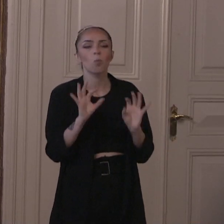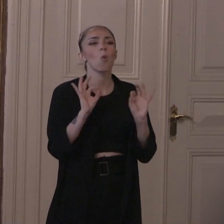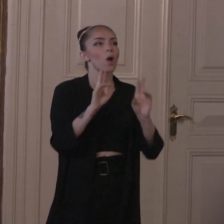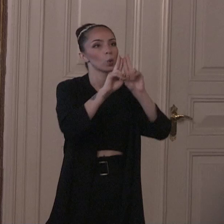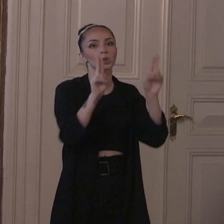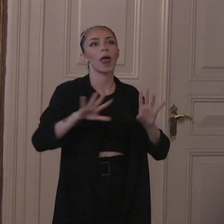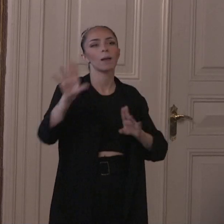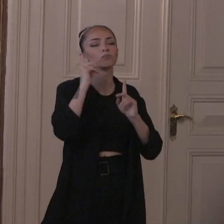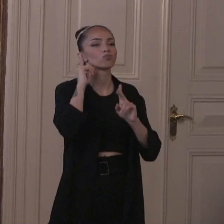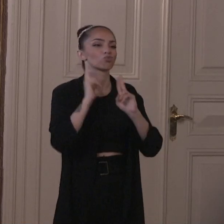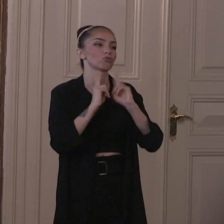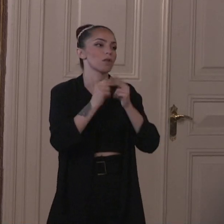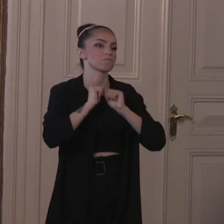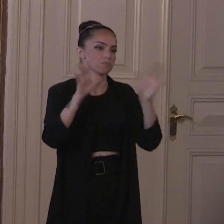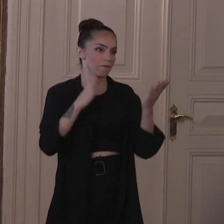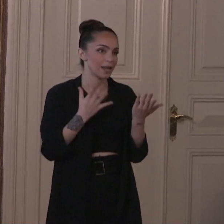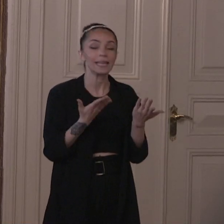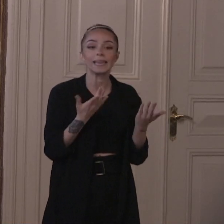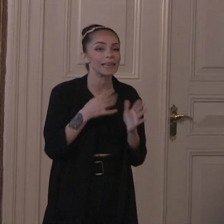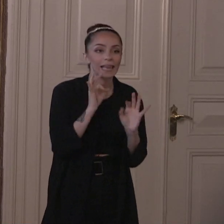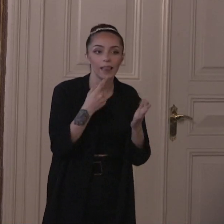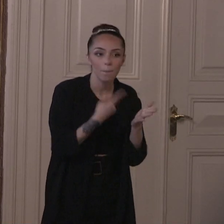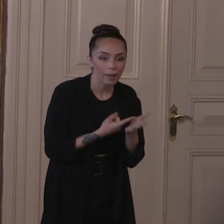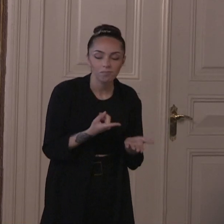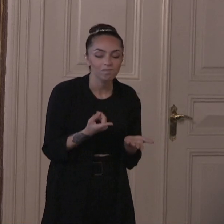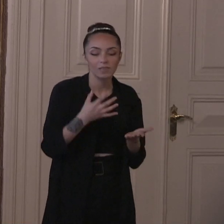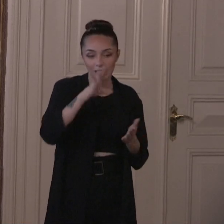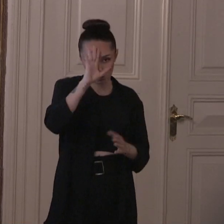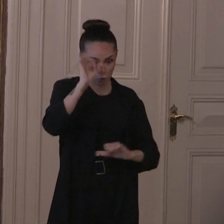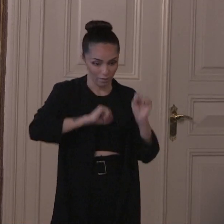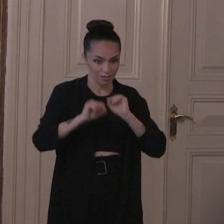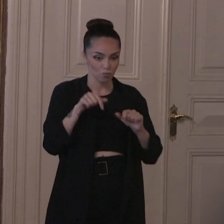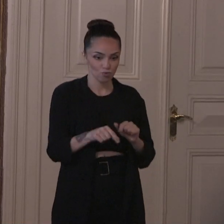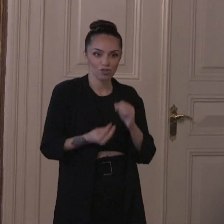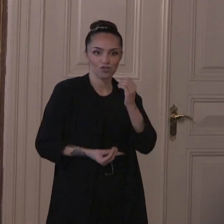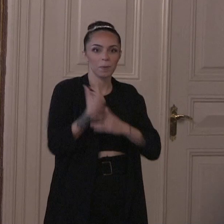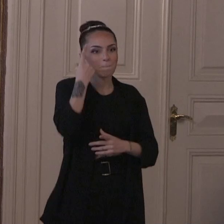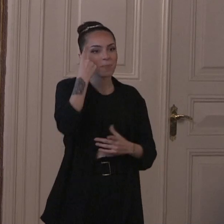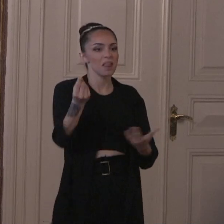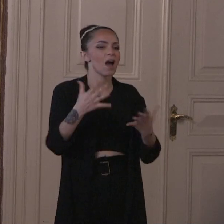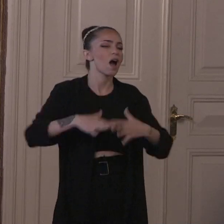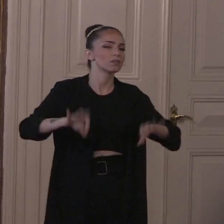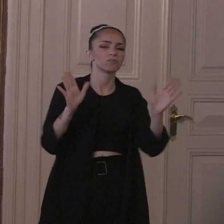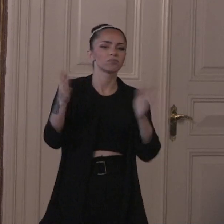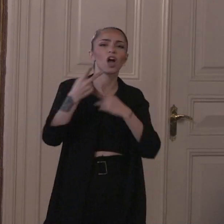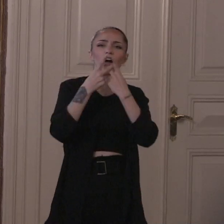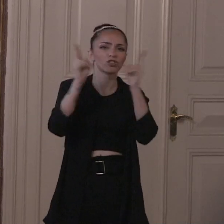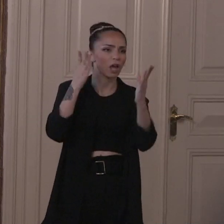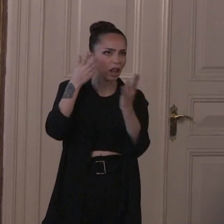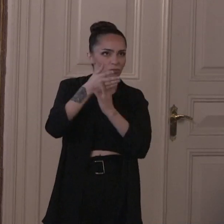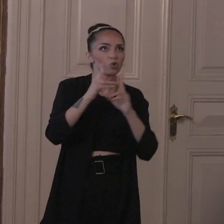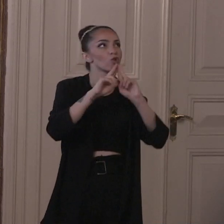Yani İstanbul Üniversitesi'nin oluşturduğu, ürettiği bilgi paketi anında aşı gelişim yoluyla tüm